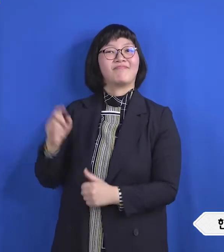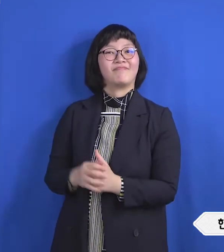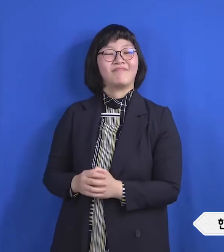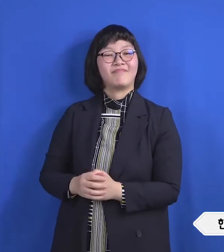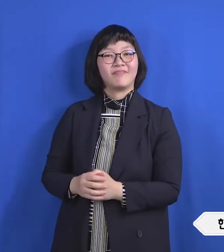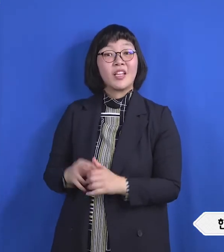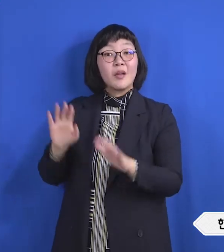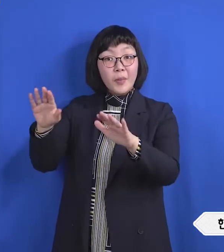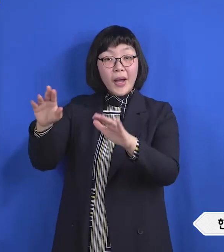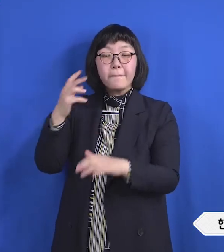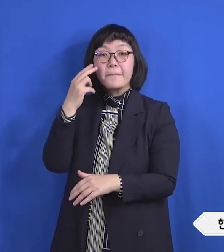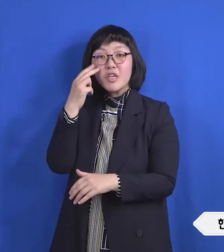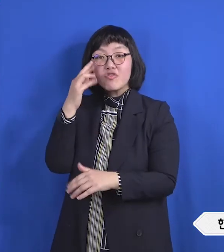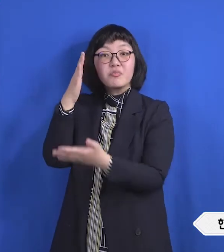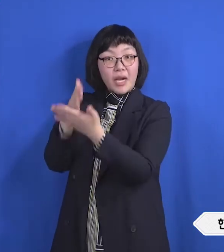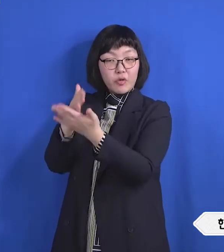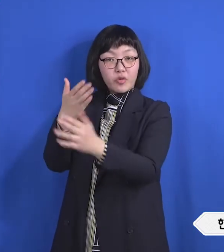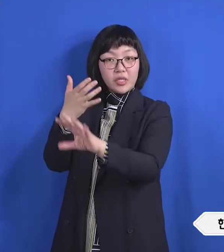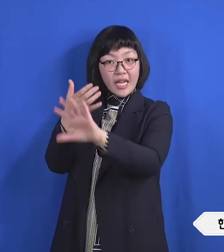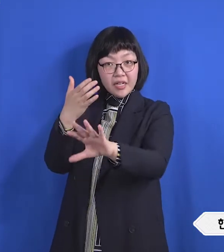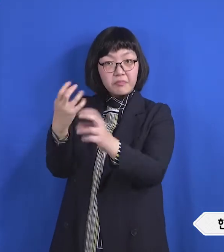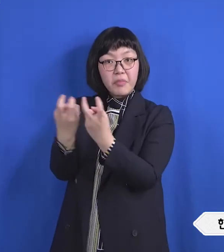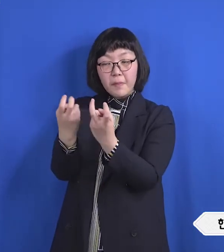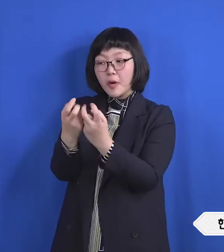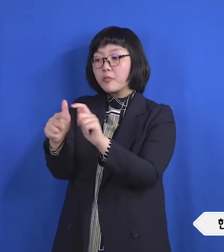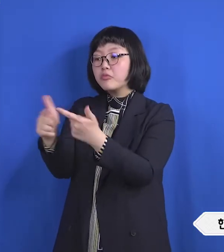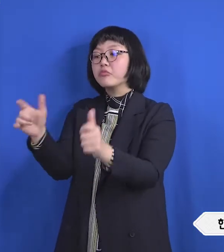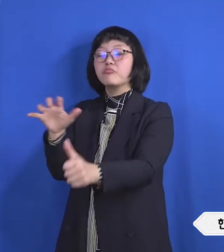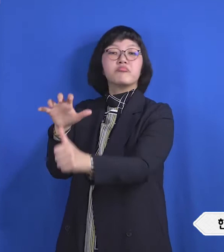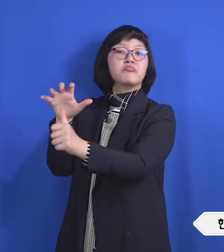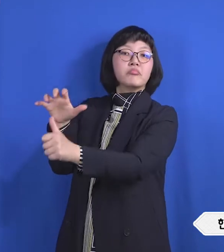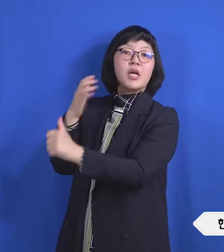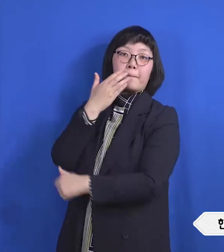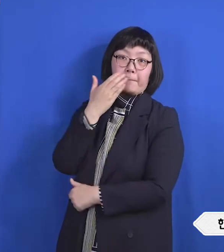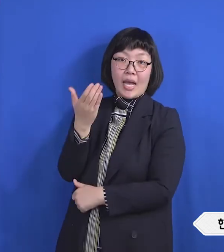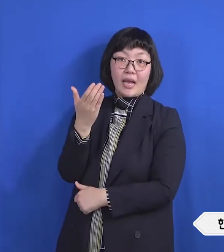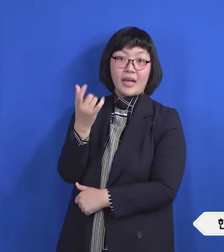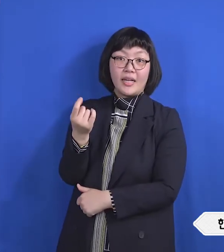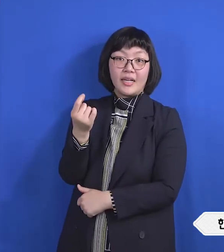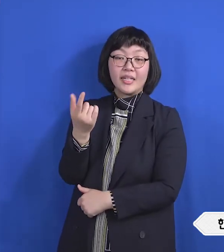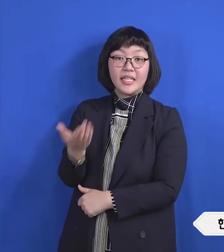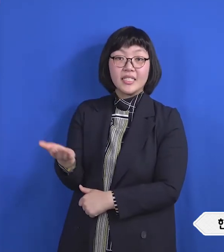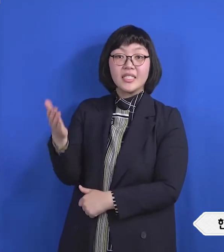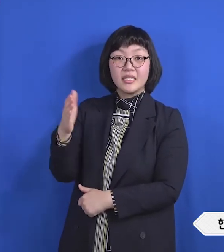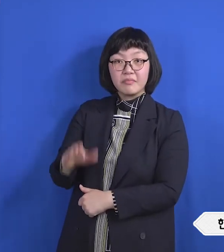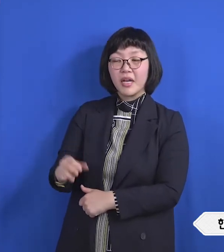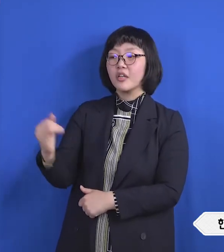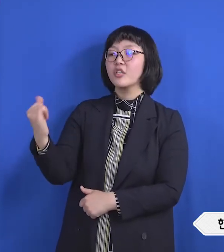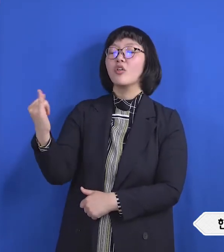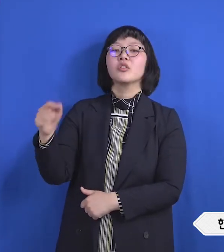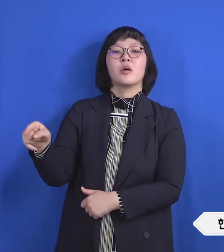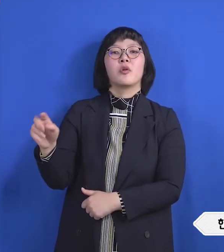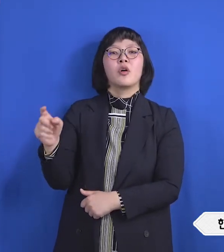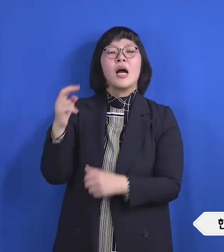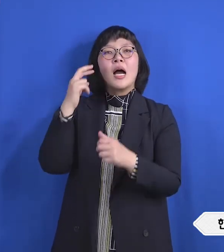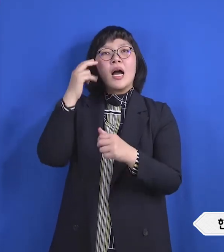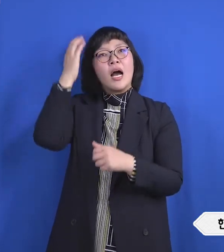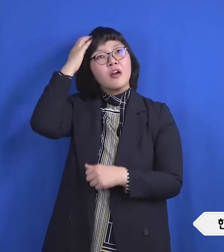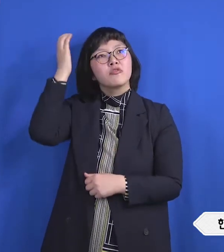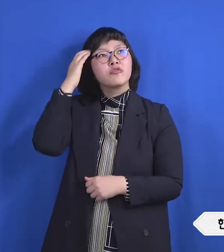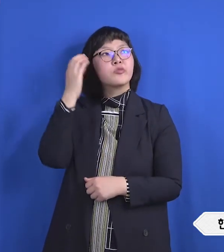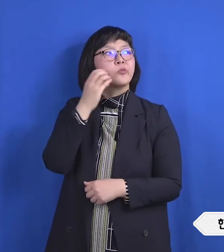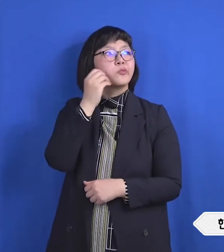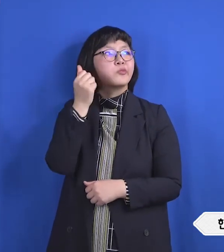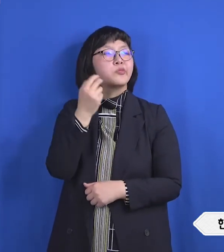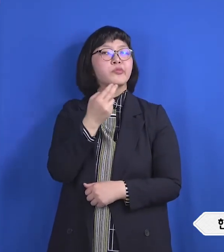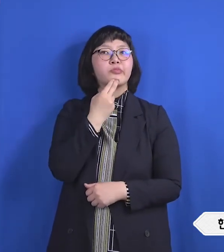이민이 아니고 다른 방법으로 떼놓을 수도 있지만은 A가 자꾸 한국 직장에 적응을 못하고 하나님